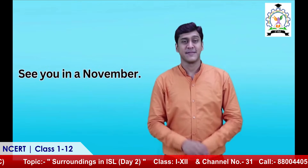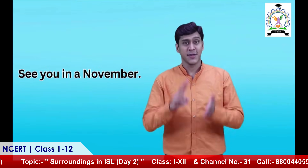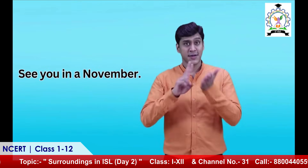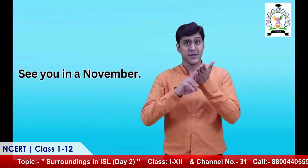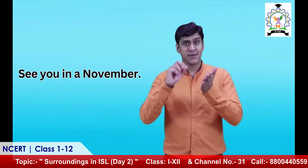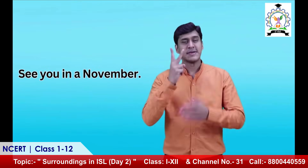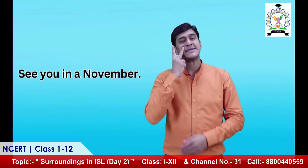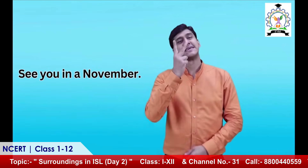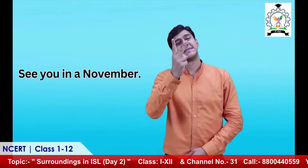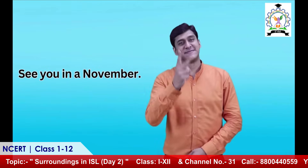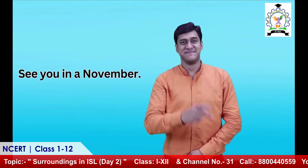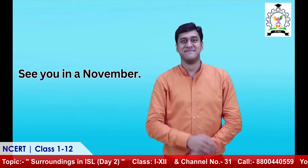नवंबर में मिलते हैं।